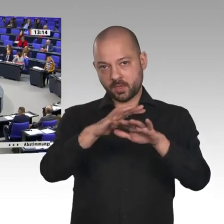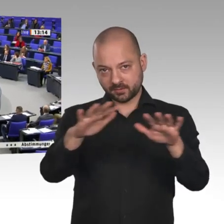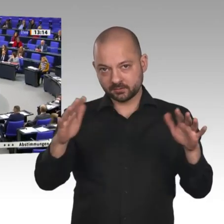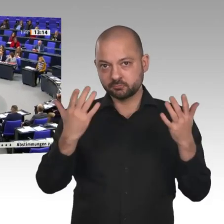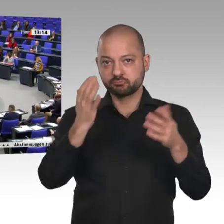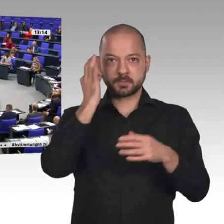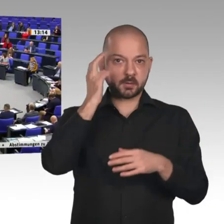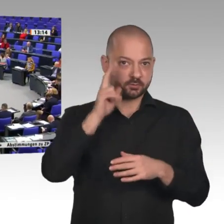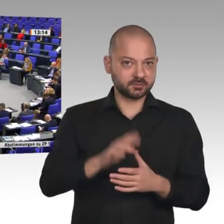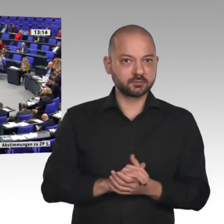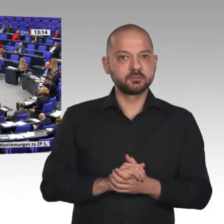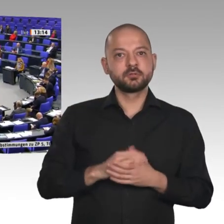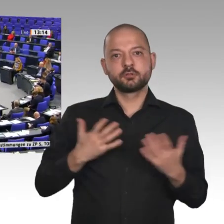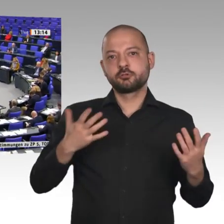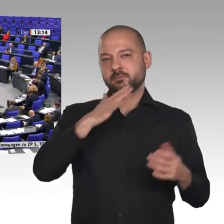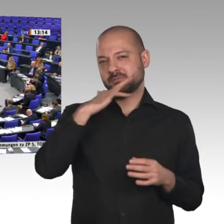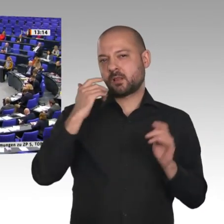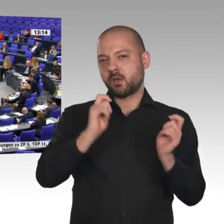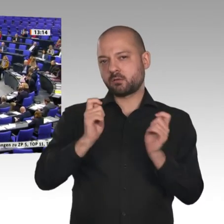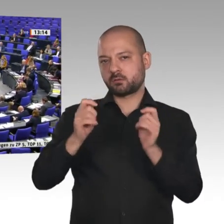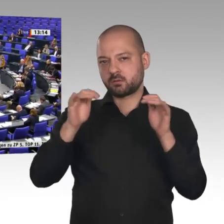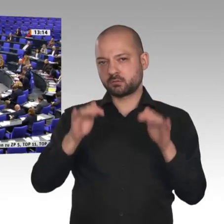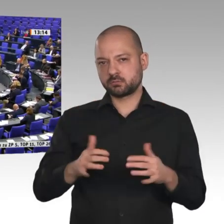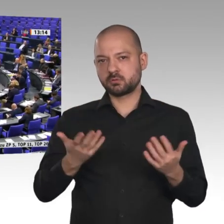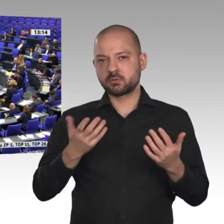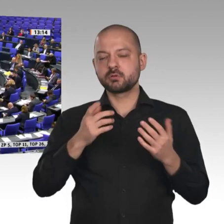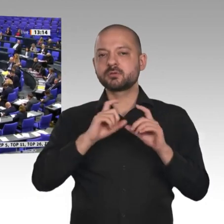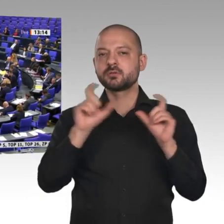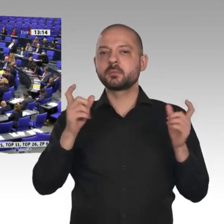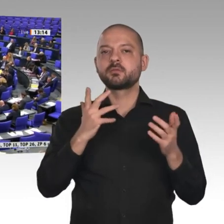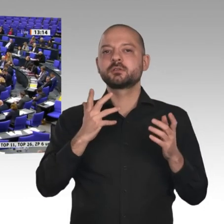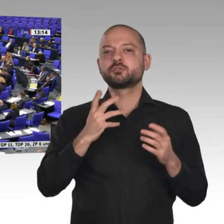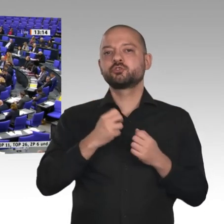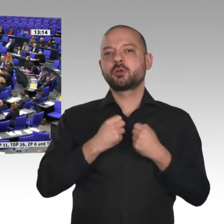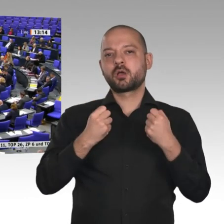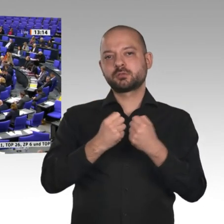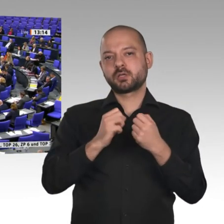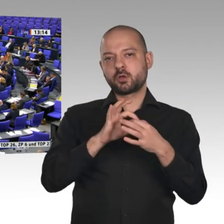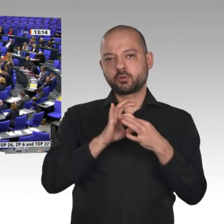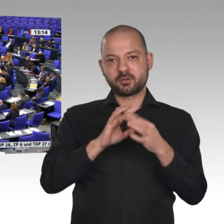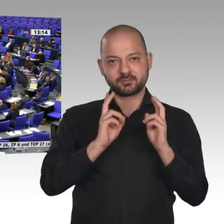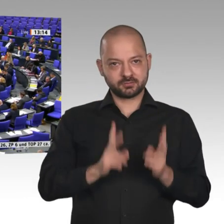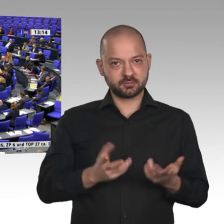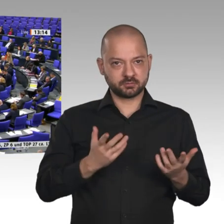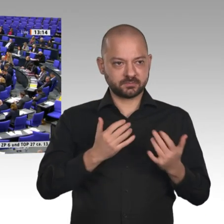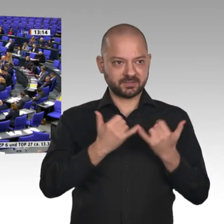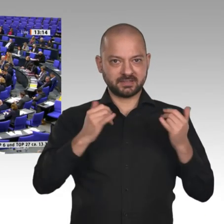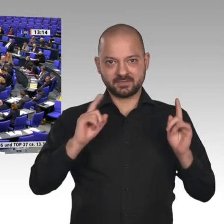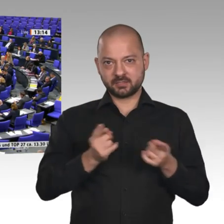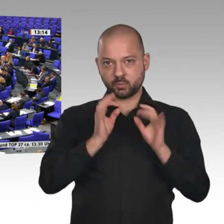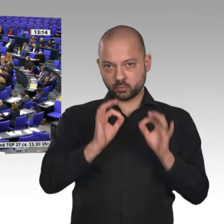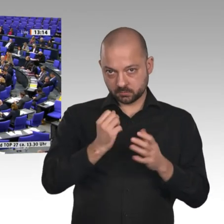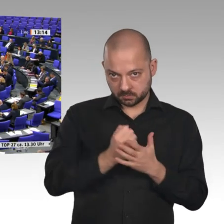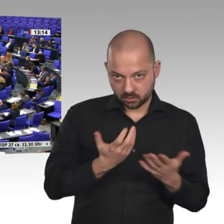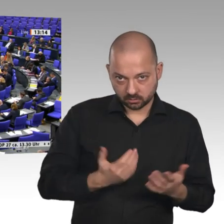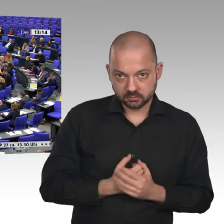Wiedergutmachung im Staatsangehörigkeitsrecht vor. Und dabei geht es, und man muss wirklich sagen, noch immer, um